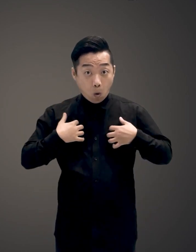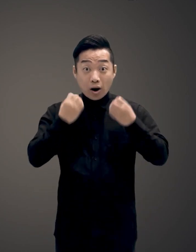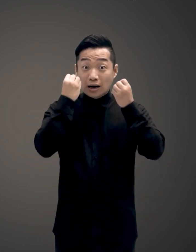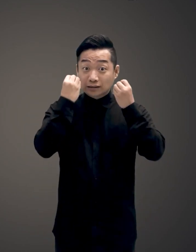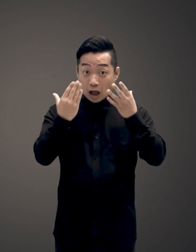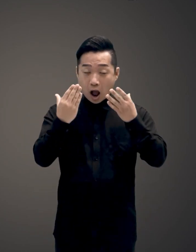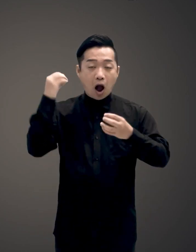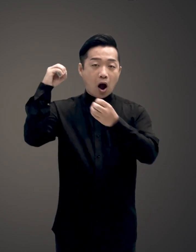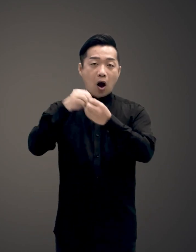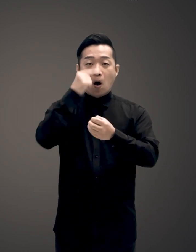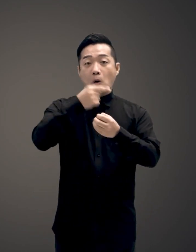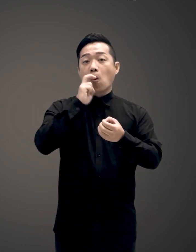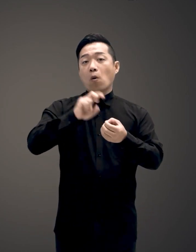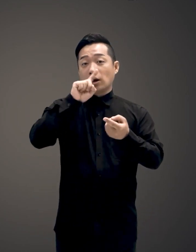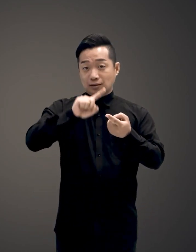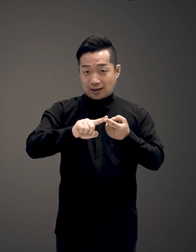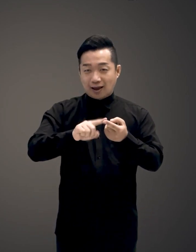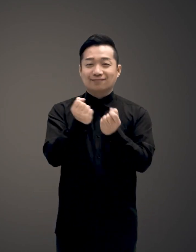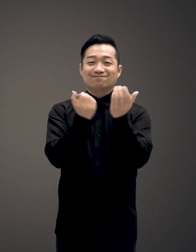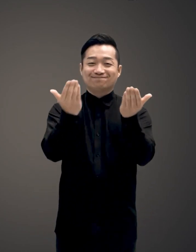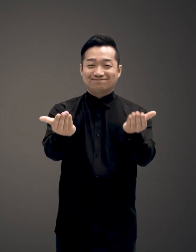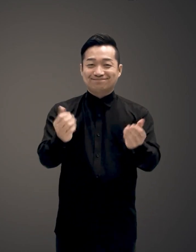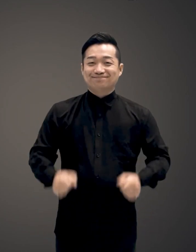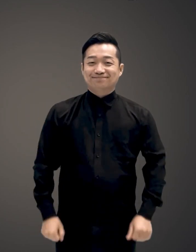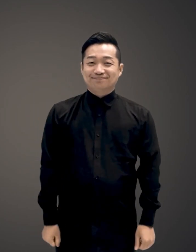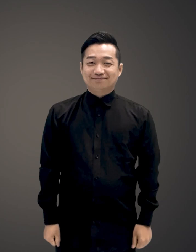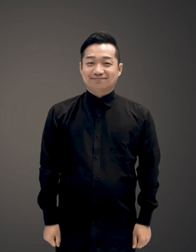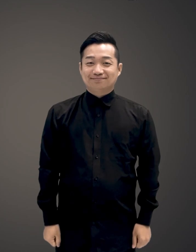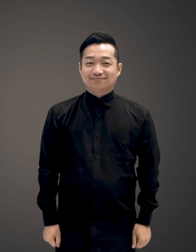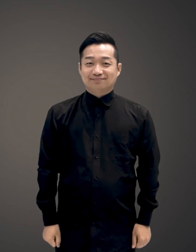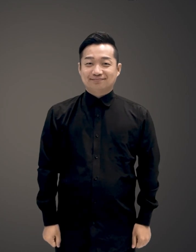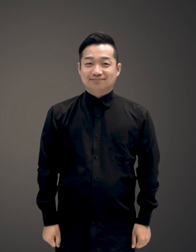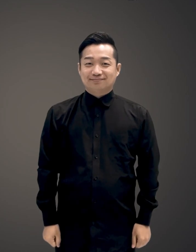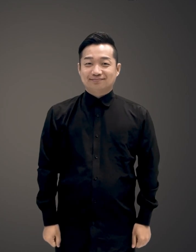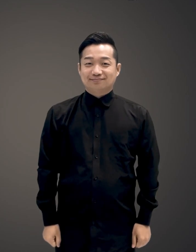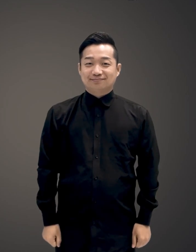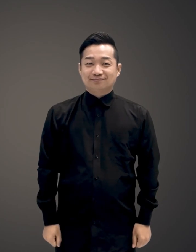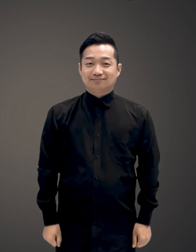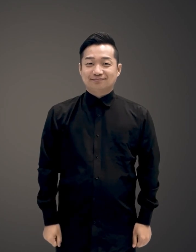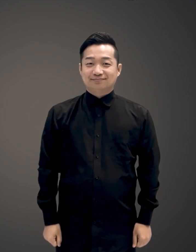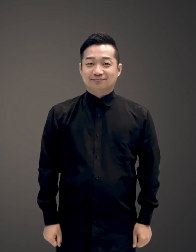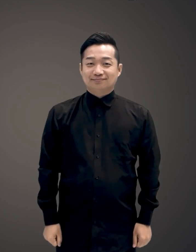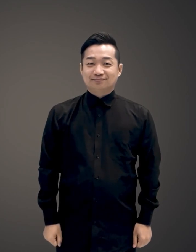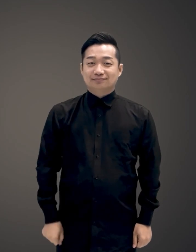놀랍도록 재밌고 새로운 클래식의 신세계로 안내할게요.